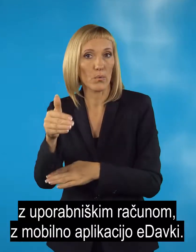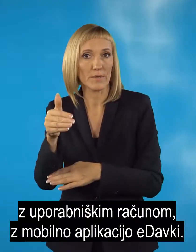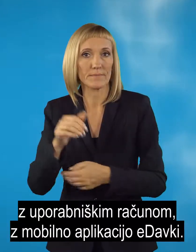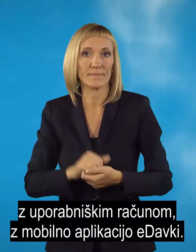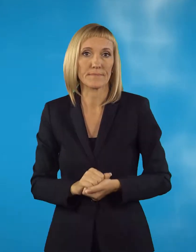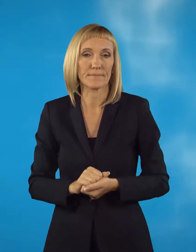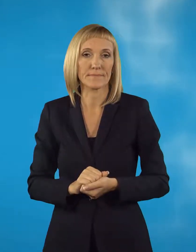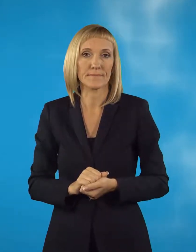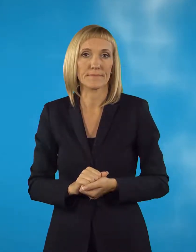E-davki.